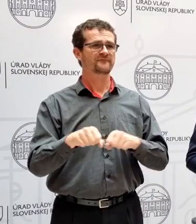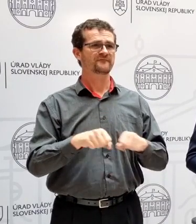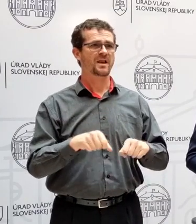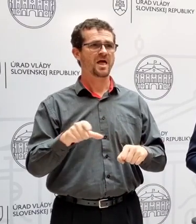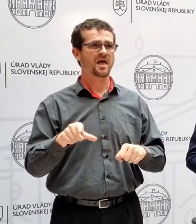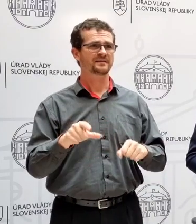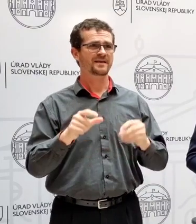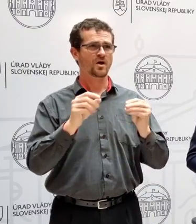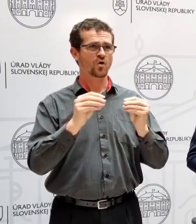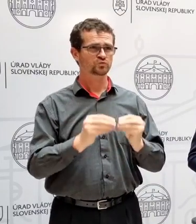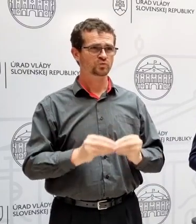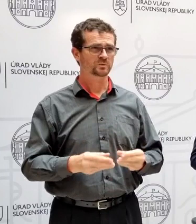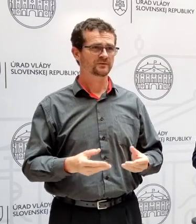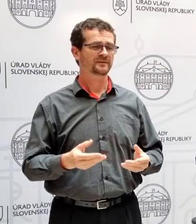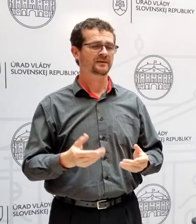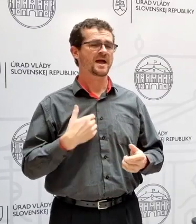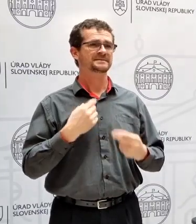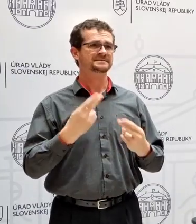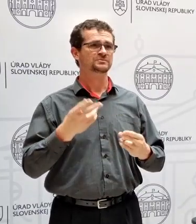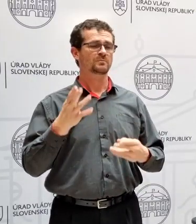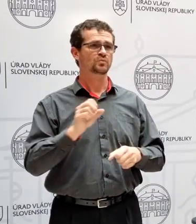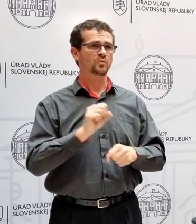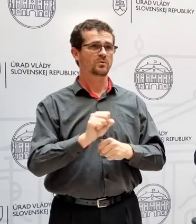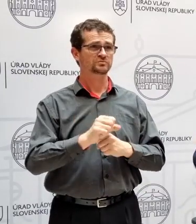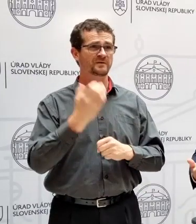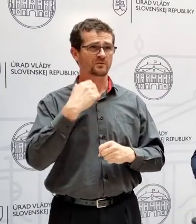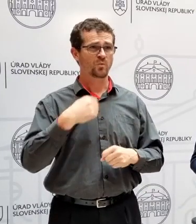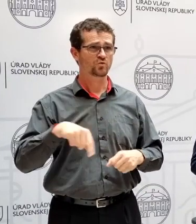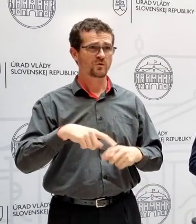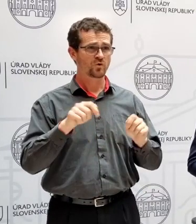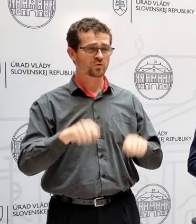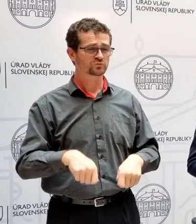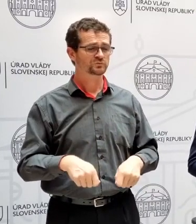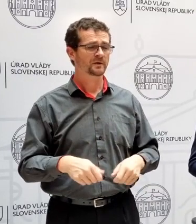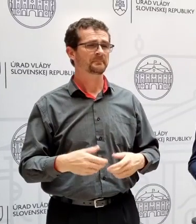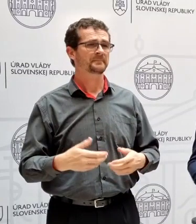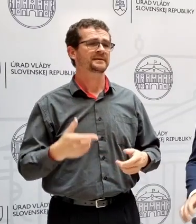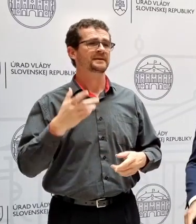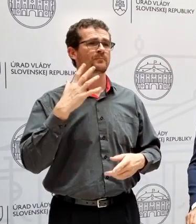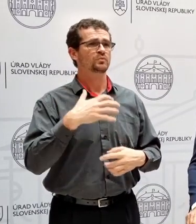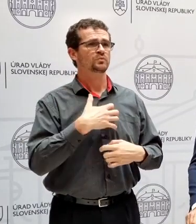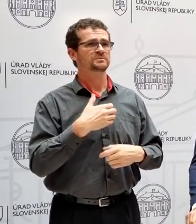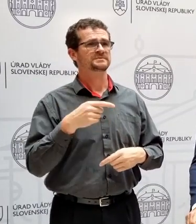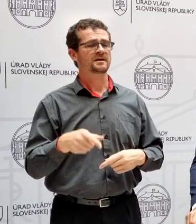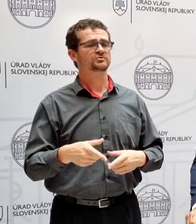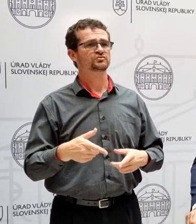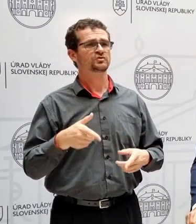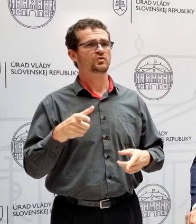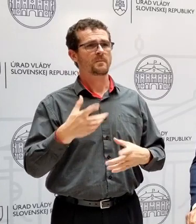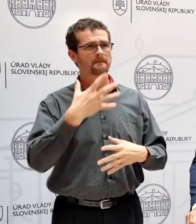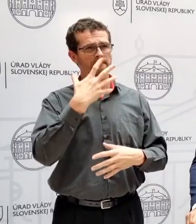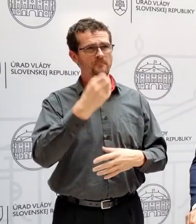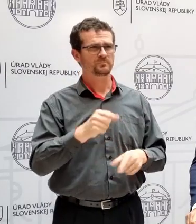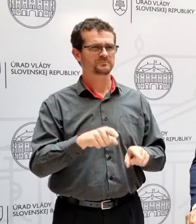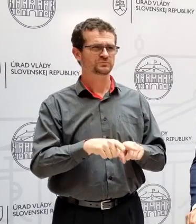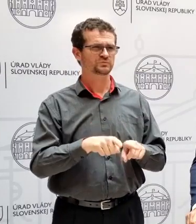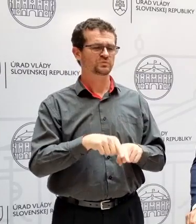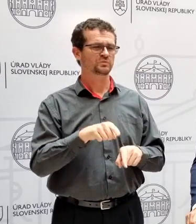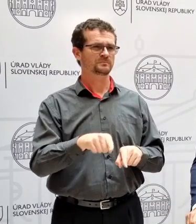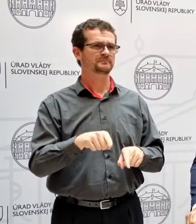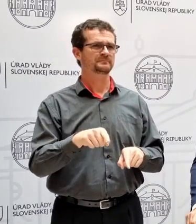vláde konštruktívne a aj za cenu, že budú ubližovať ľuďom svojimi rozhodnutiami, budú sa snažiť o tú pomstu